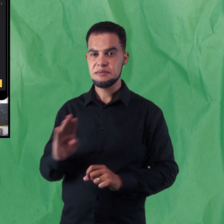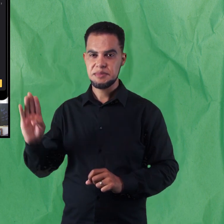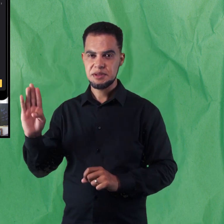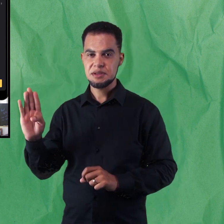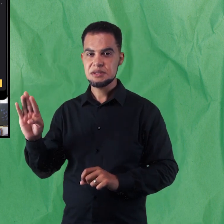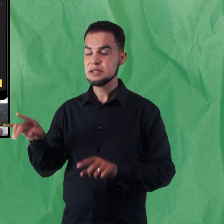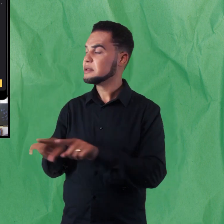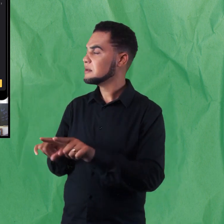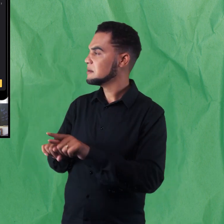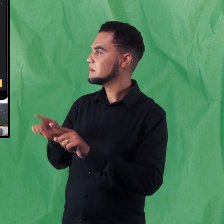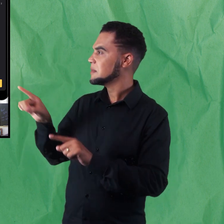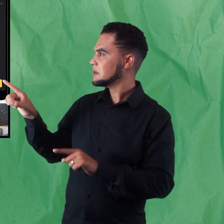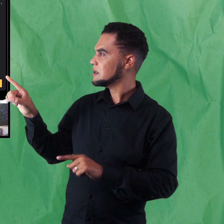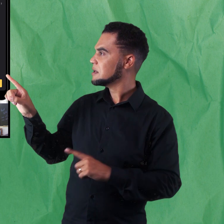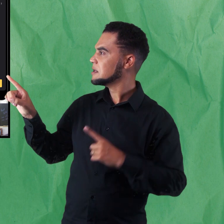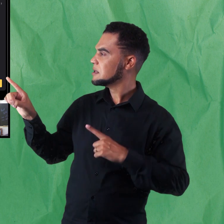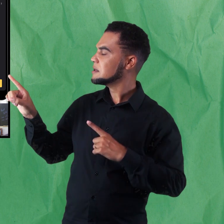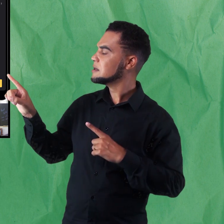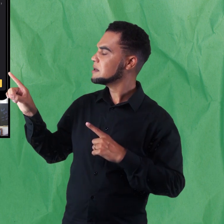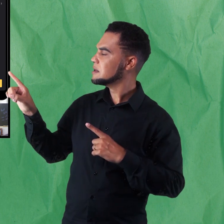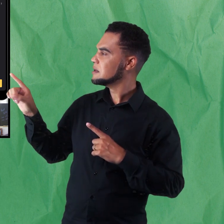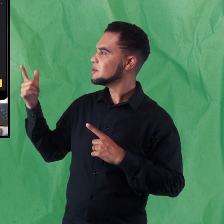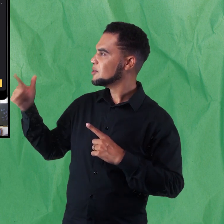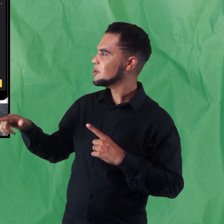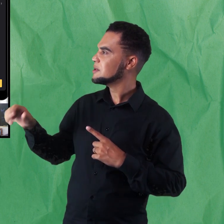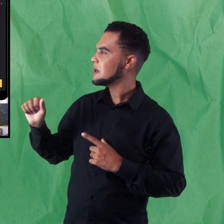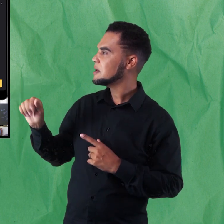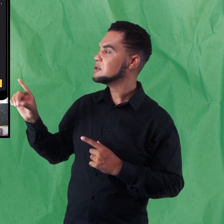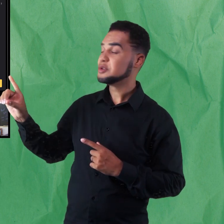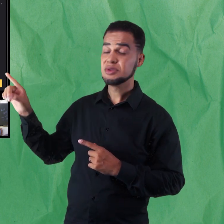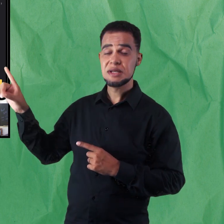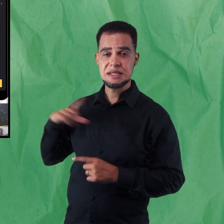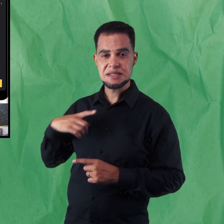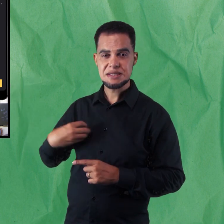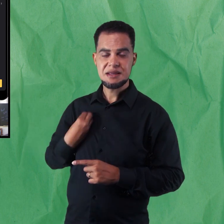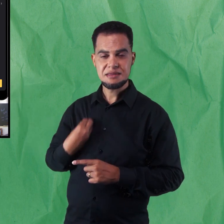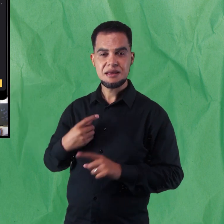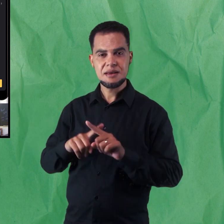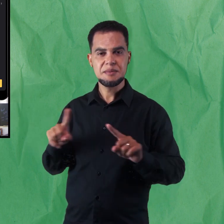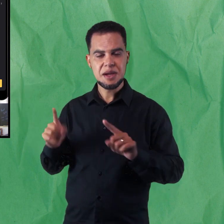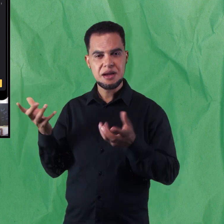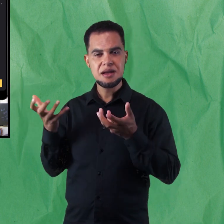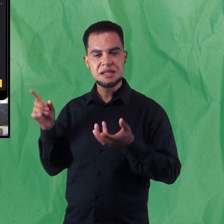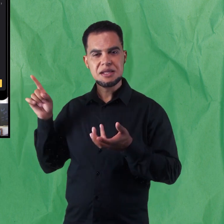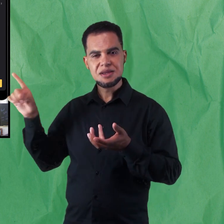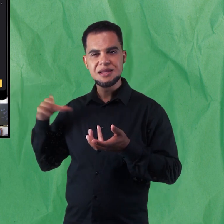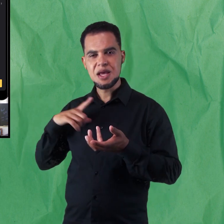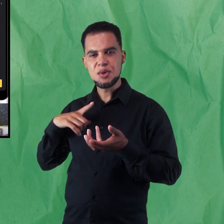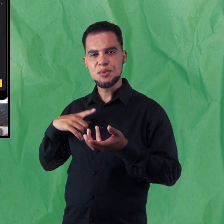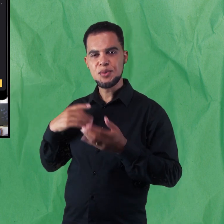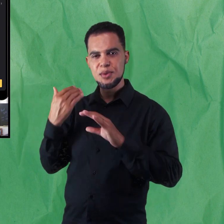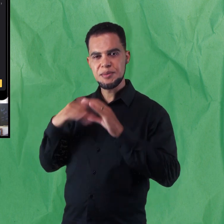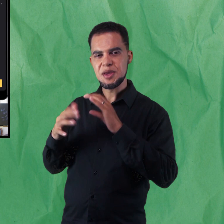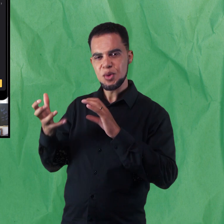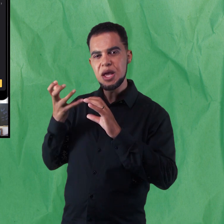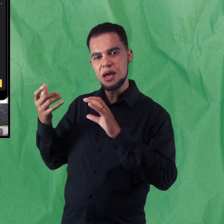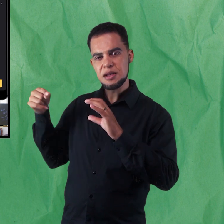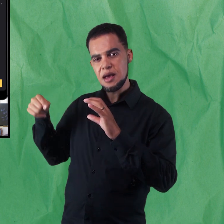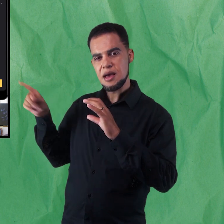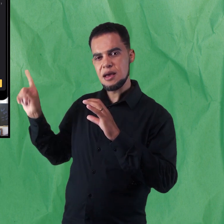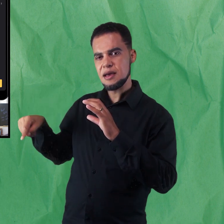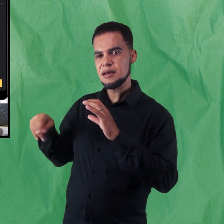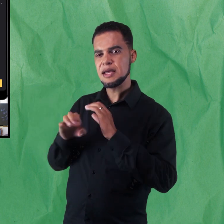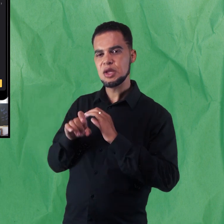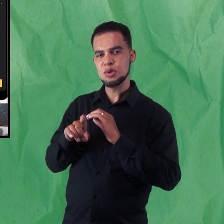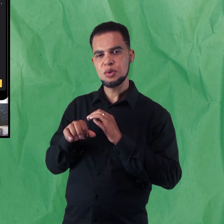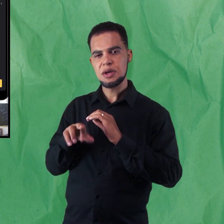né? E tem até o UID aqui do meu usuário. Mas aqui eu tenho o e-mail dele, que era o que eu queria, né?